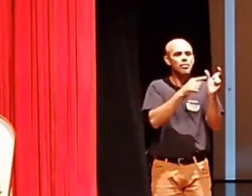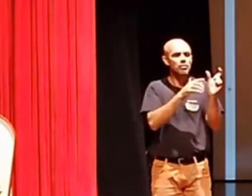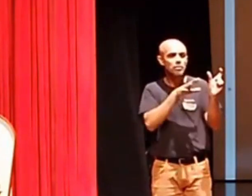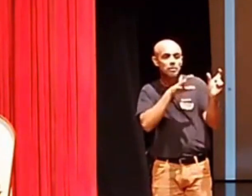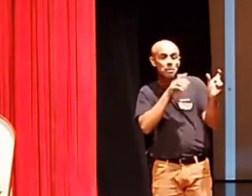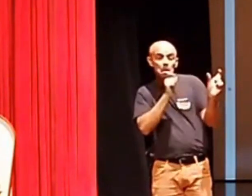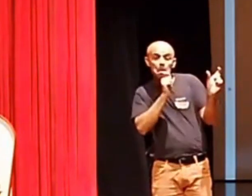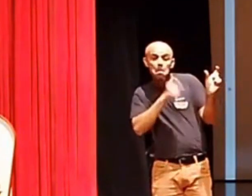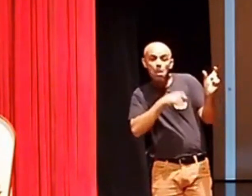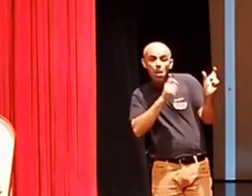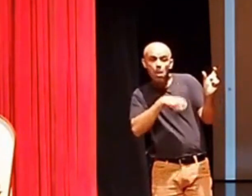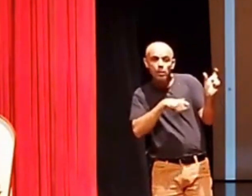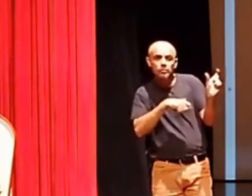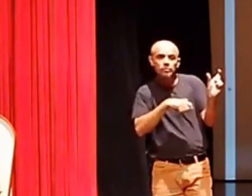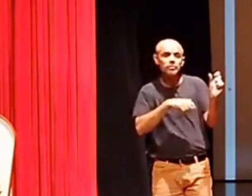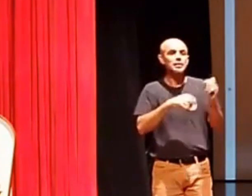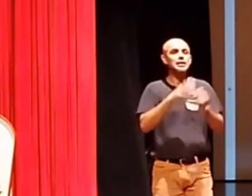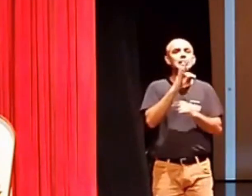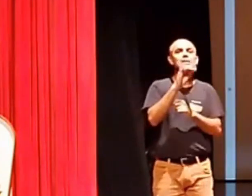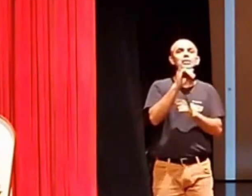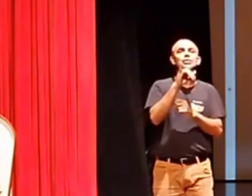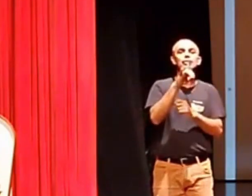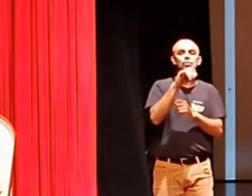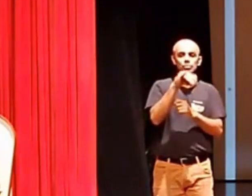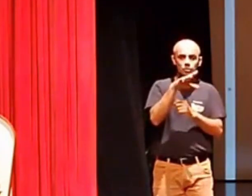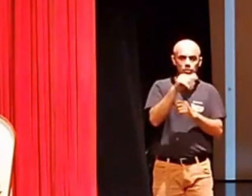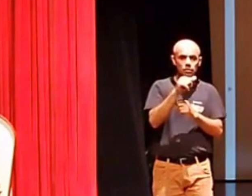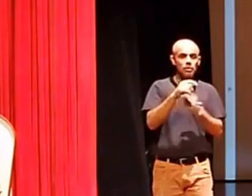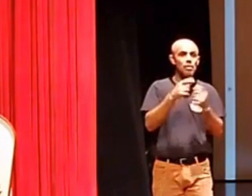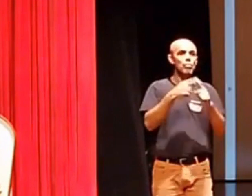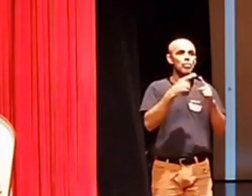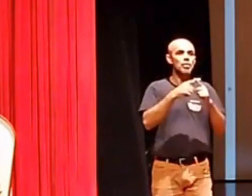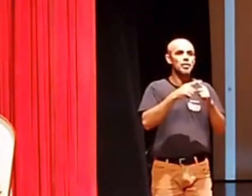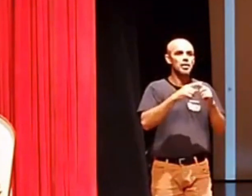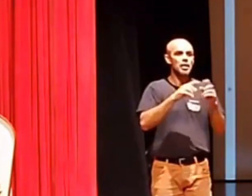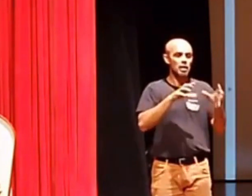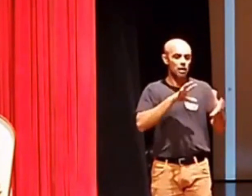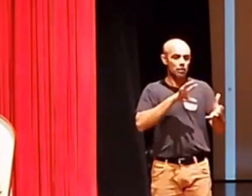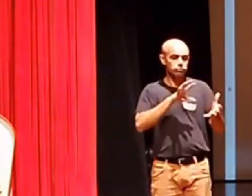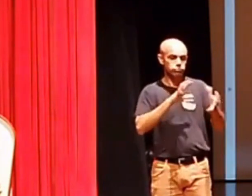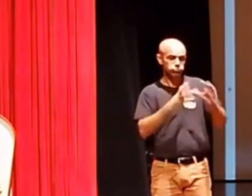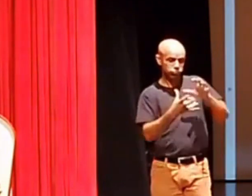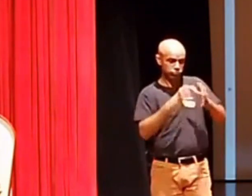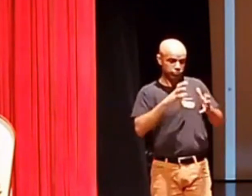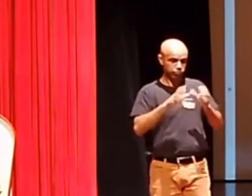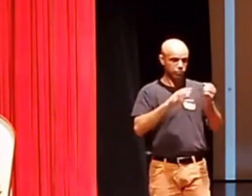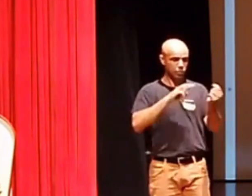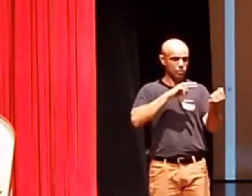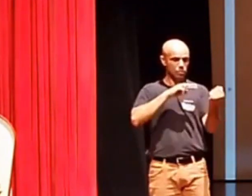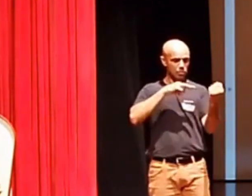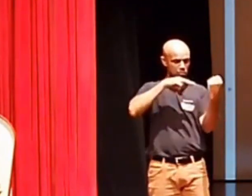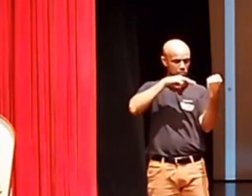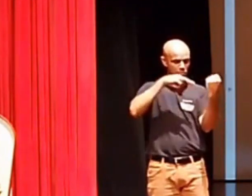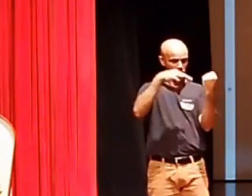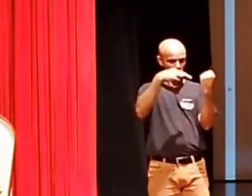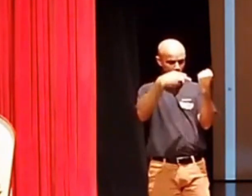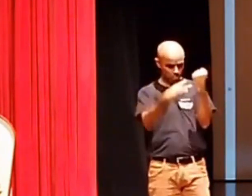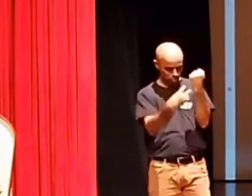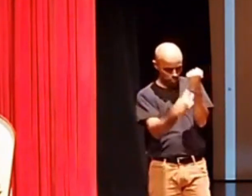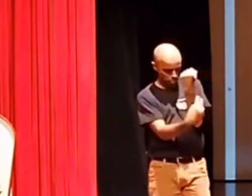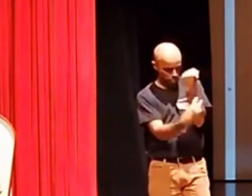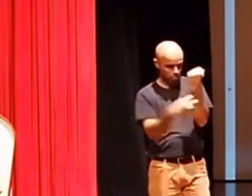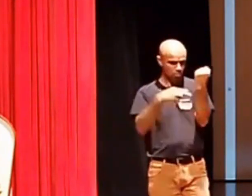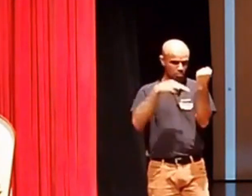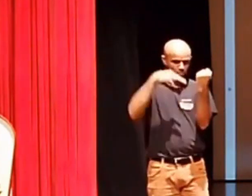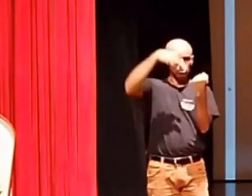condição. Tridimensional por quê? Porque ela altera o corpo nos 3 planos de vista. Então, se vocês olharem